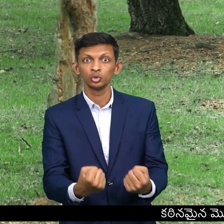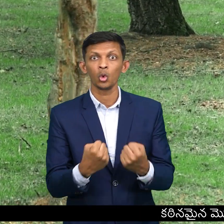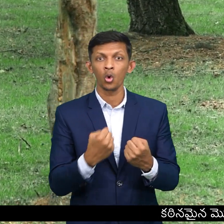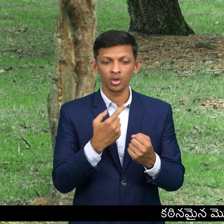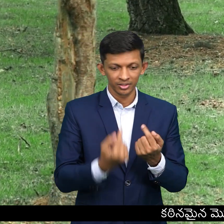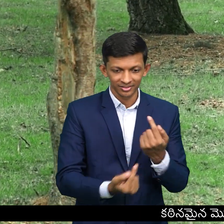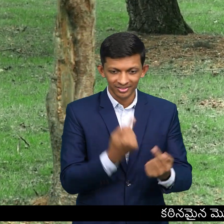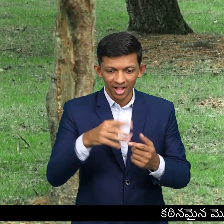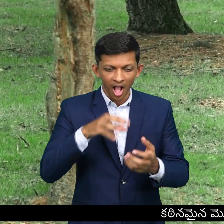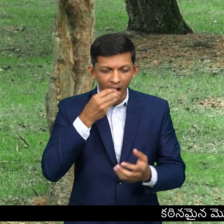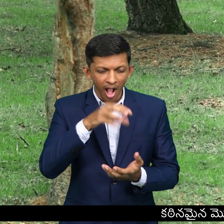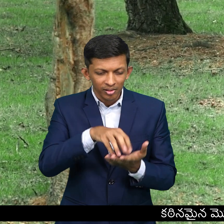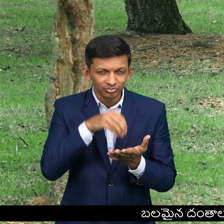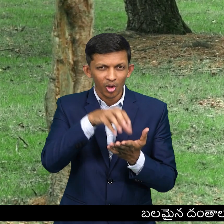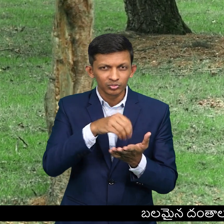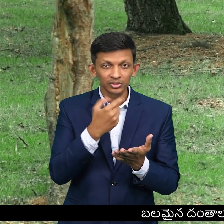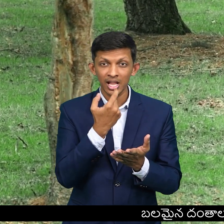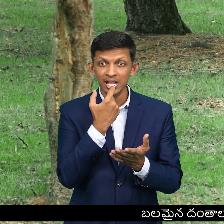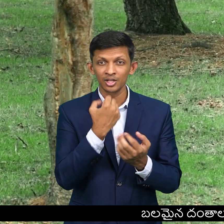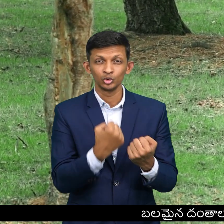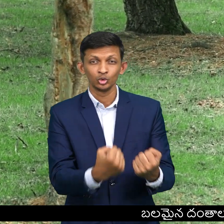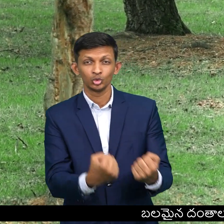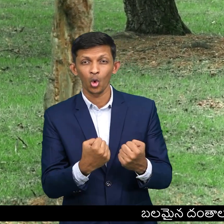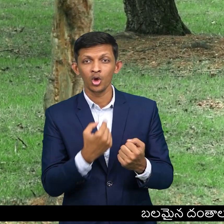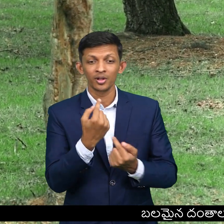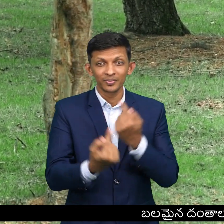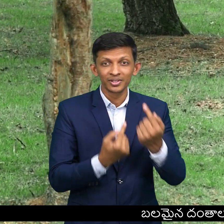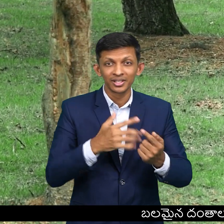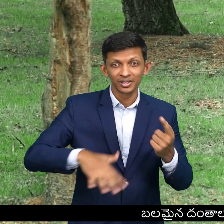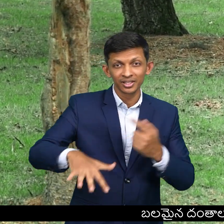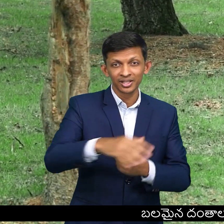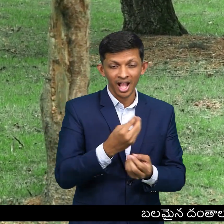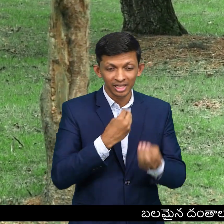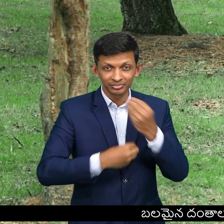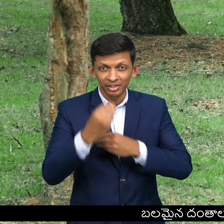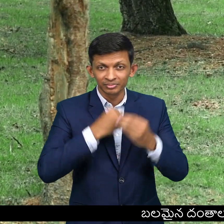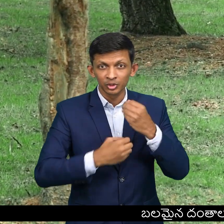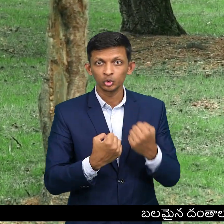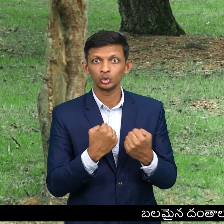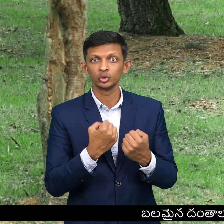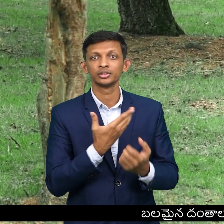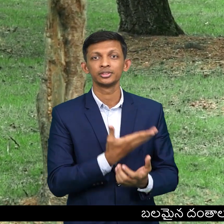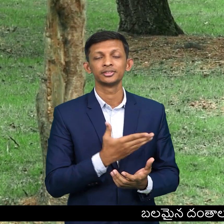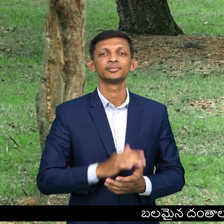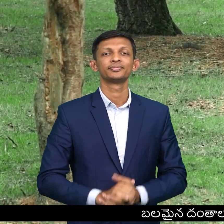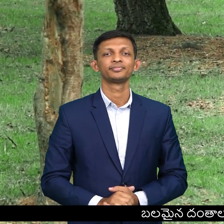కఠినమైన మొక్కలను నమలటానికి బలమైన దంతాలను అవి కలిగి ఉంటాయి.